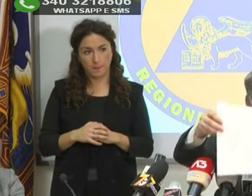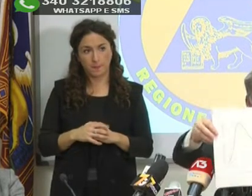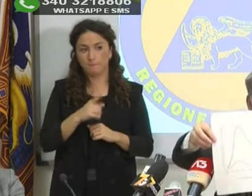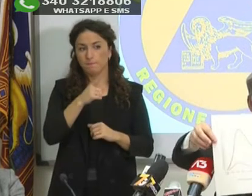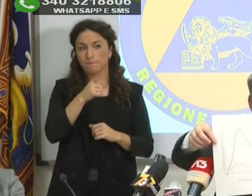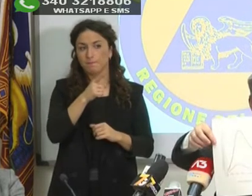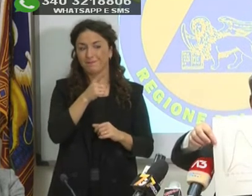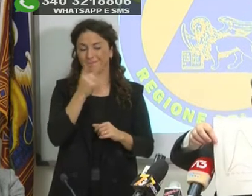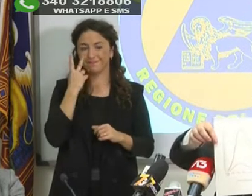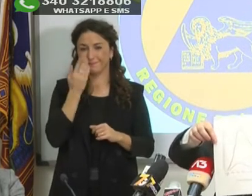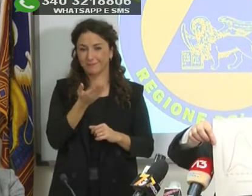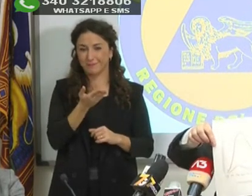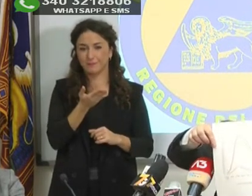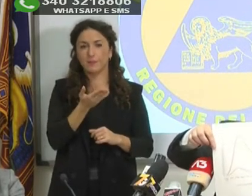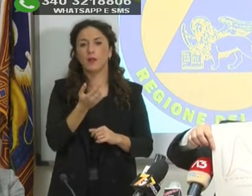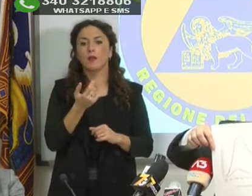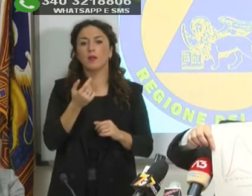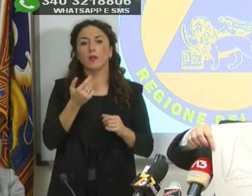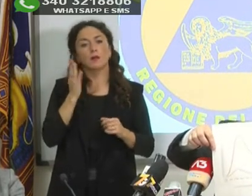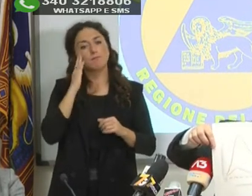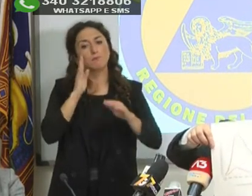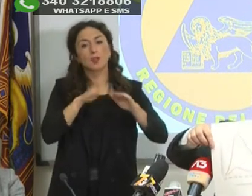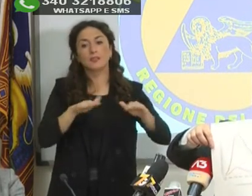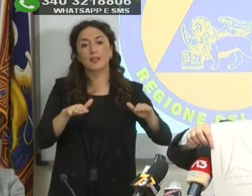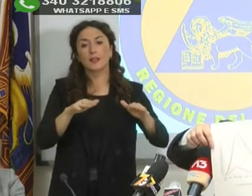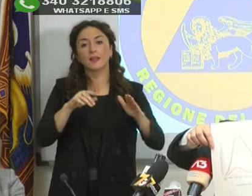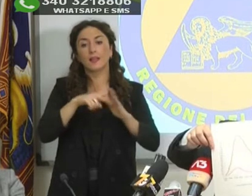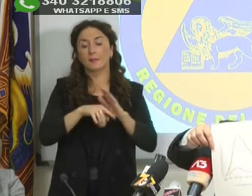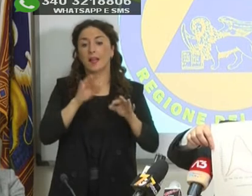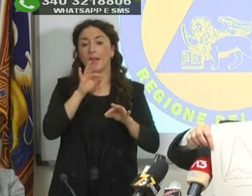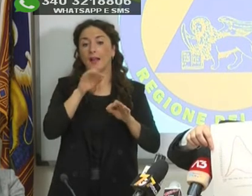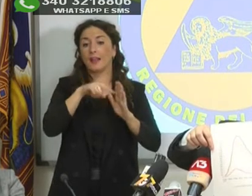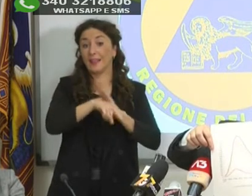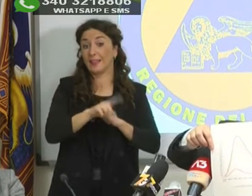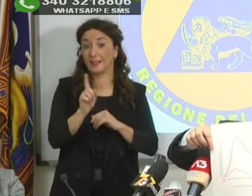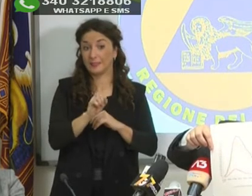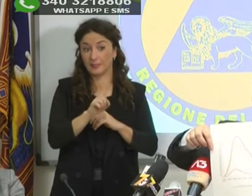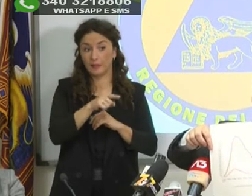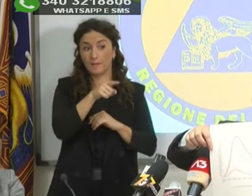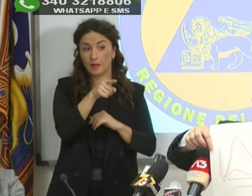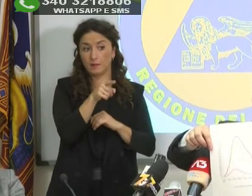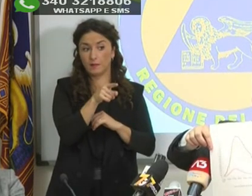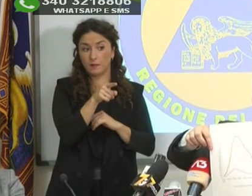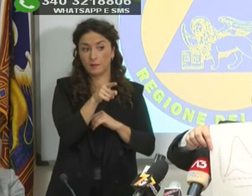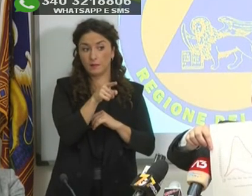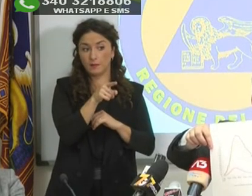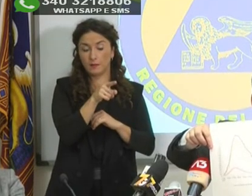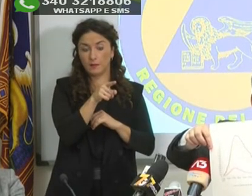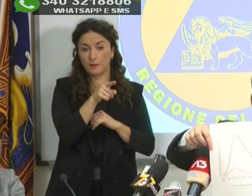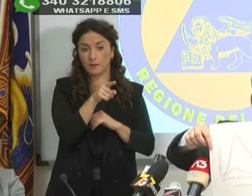di crescita, qui lo vedete, soprattutto per i posti letto di terapia non intensiva, che è esponenziale, ok?